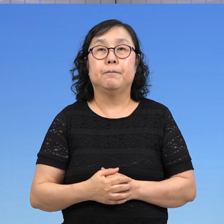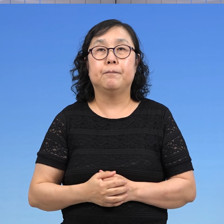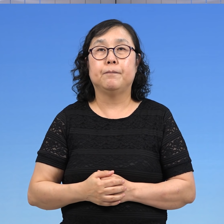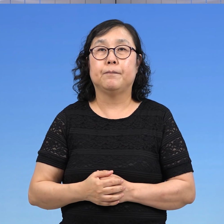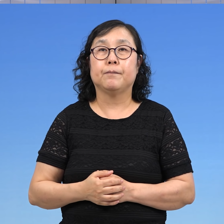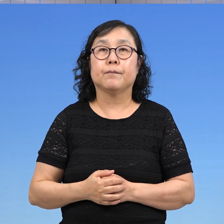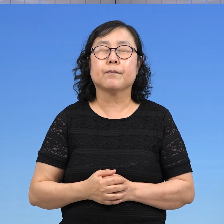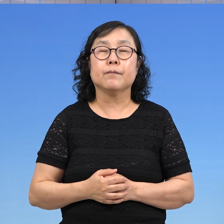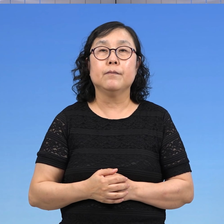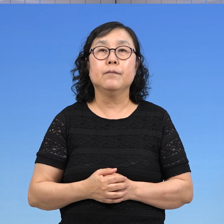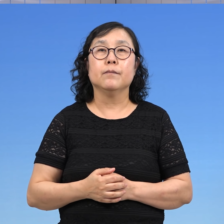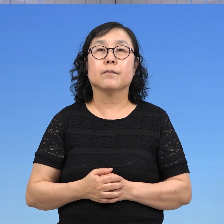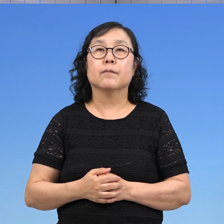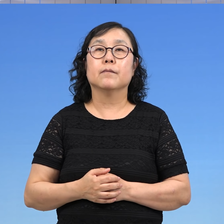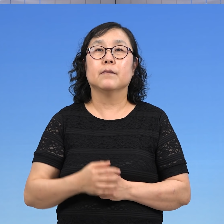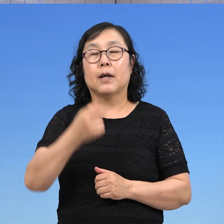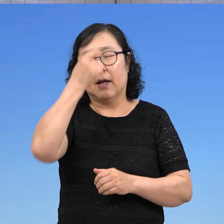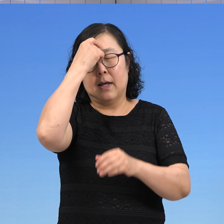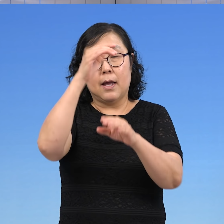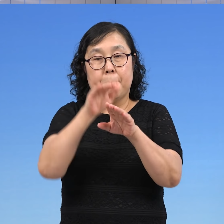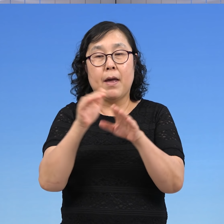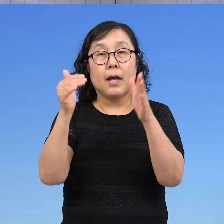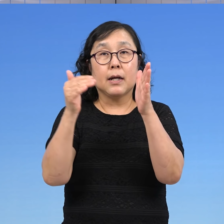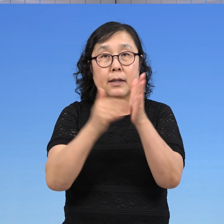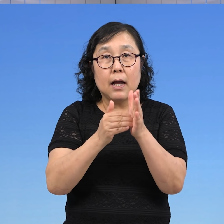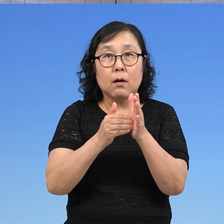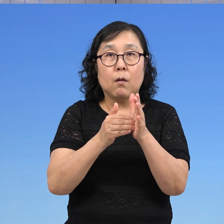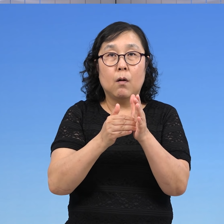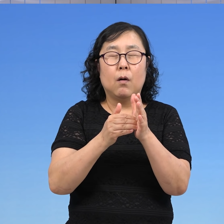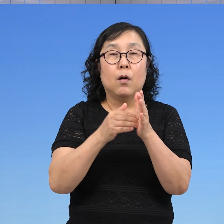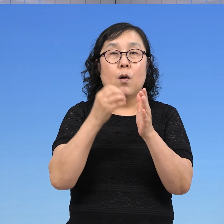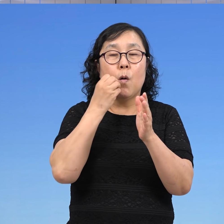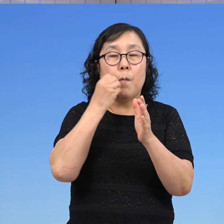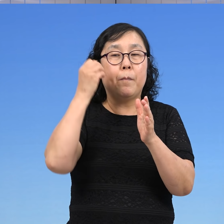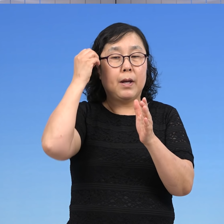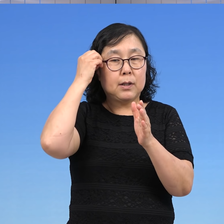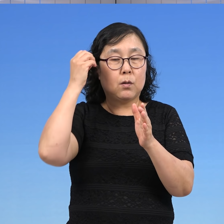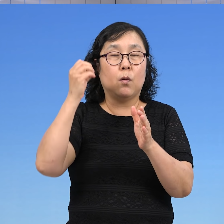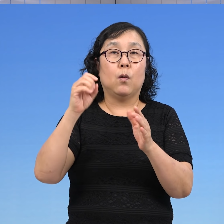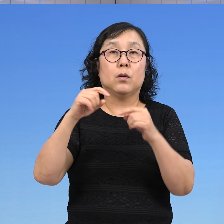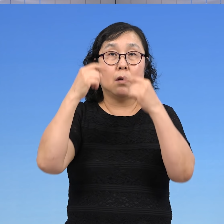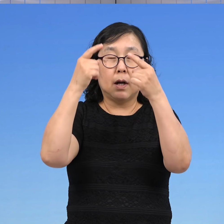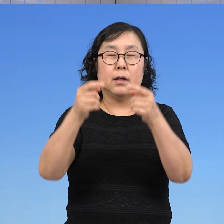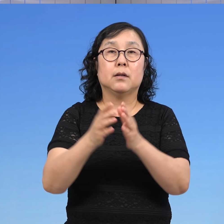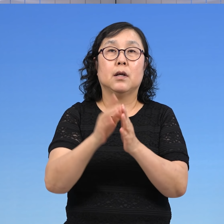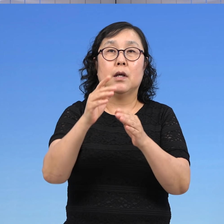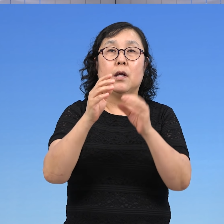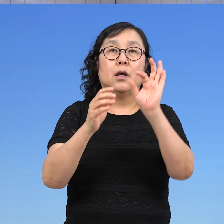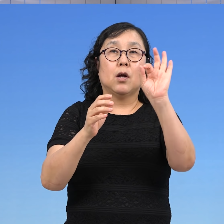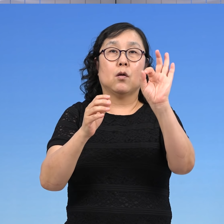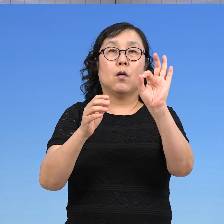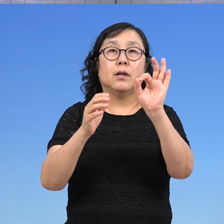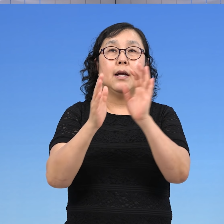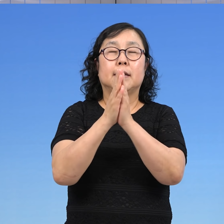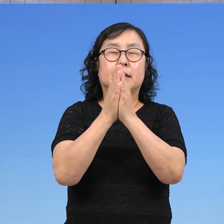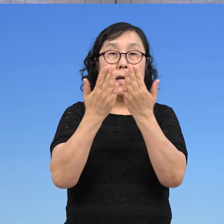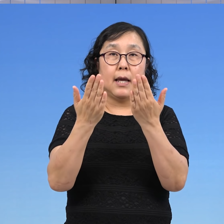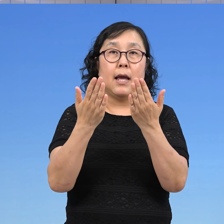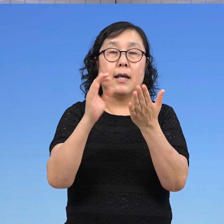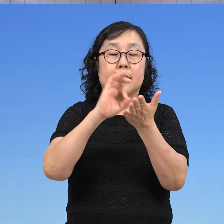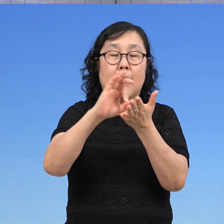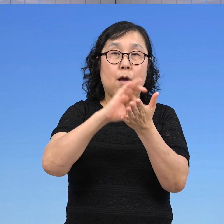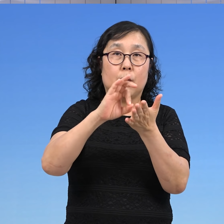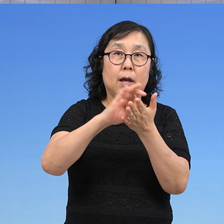거예요 오늘 예배에 끝나자마자 바로 홈페이지로 들어가셔서 2열 권에